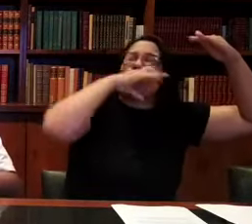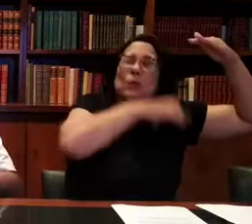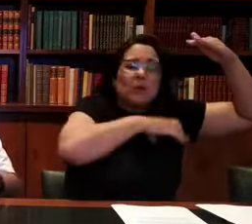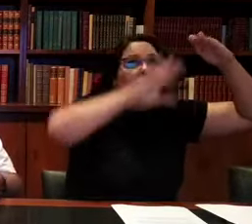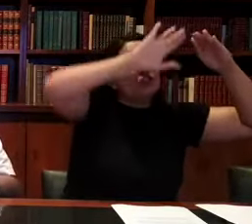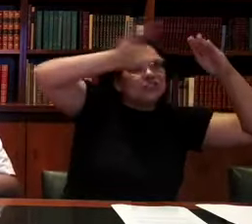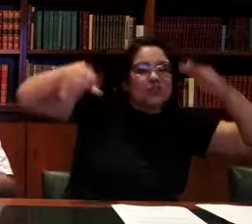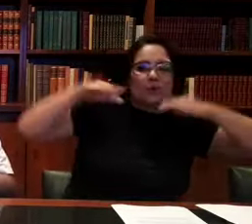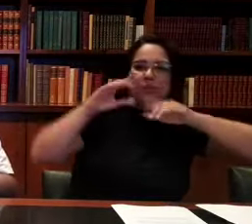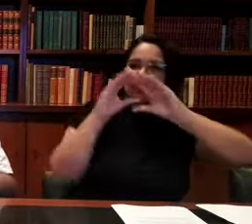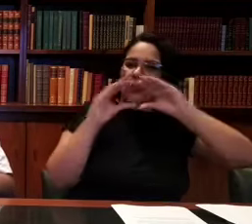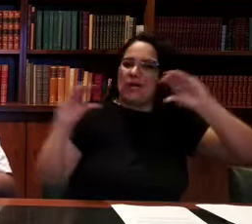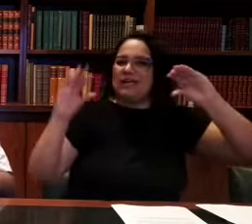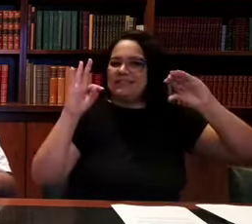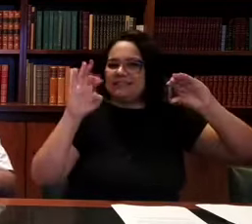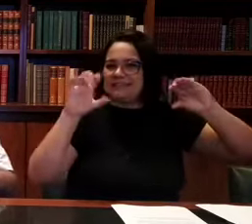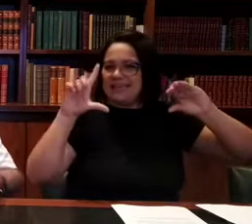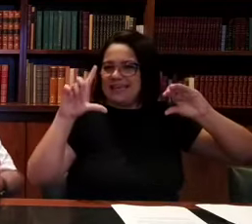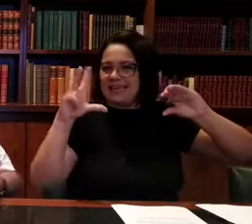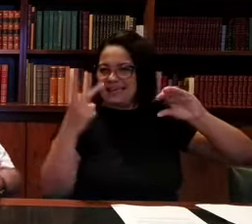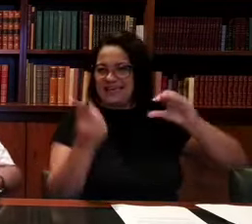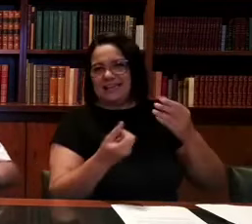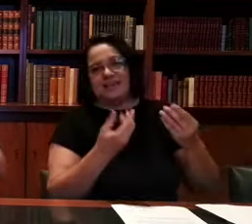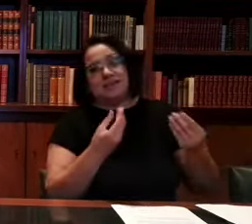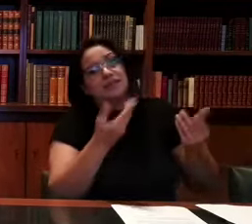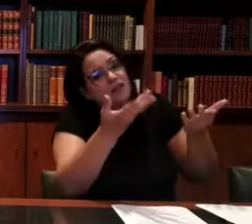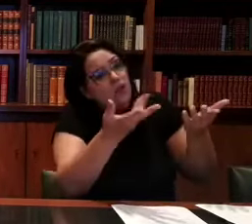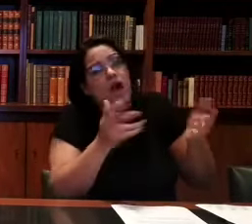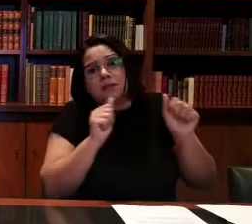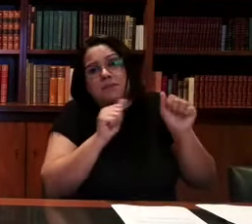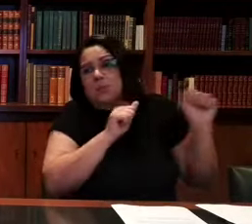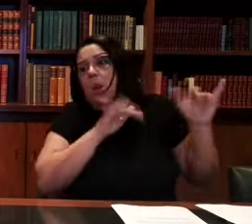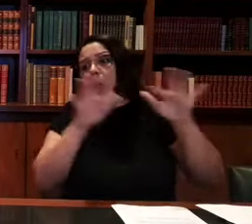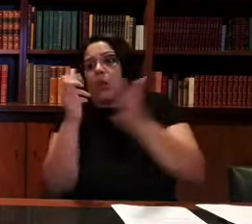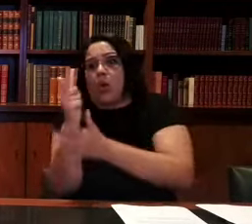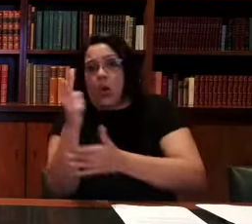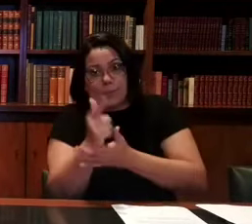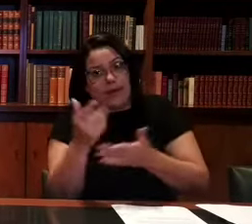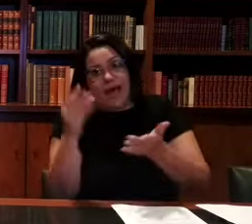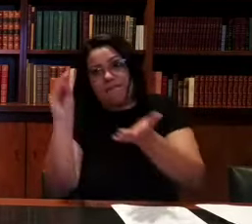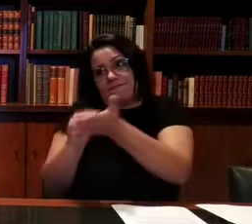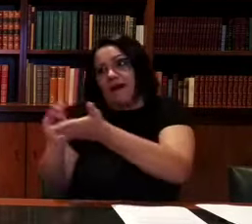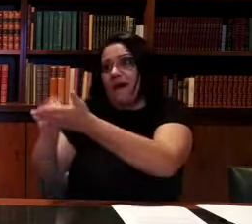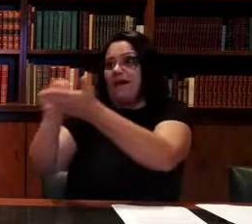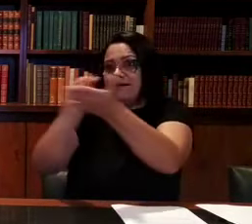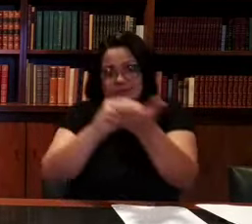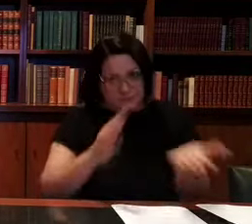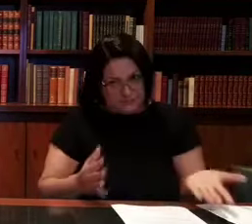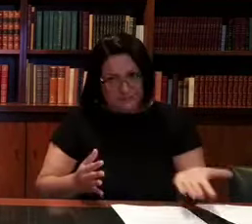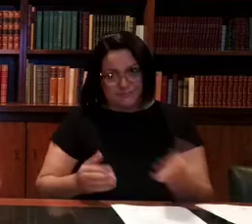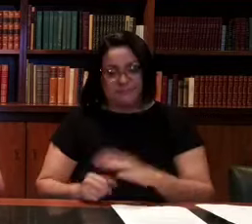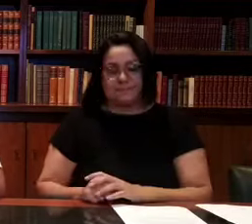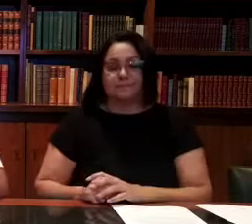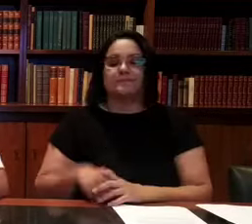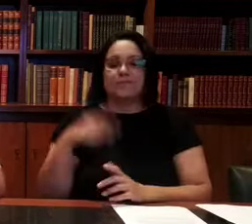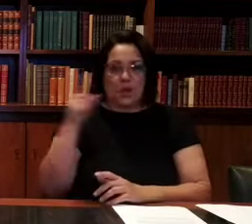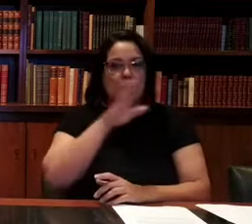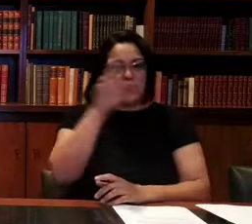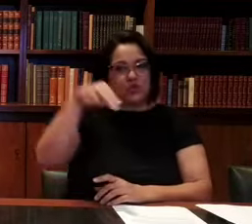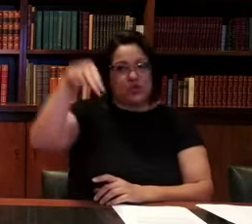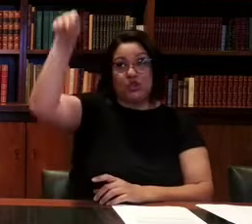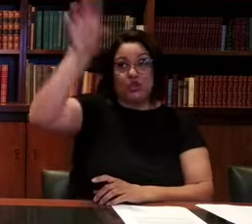e consequência esse material faltou no mercado no nordeste tá conversando hoje com a sonolência comigo lá está na